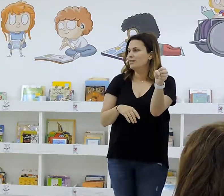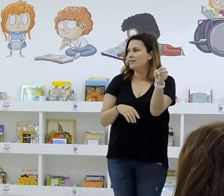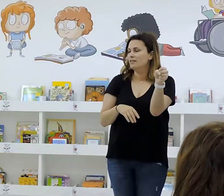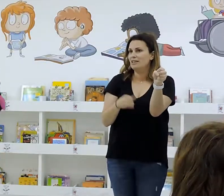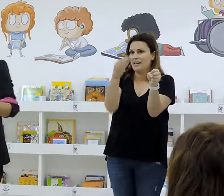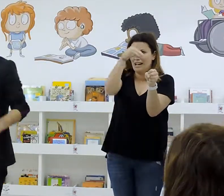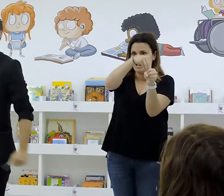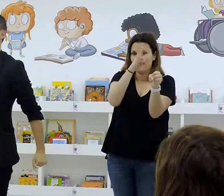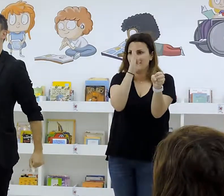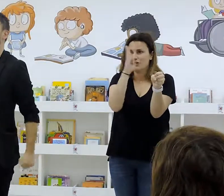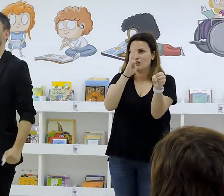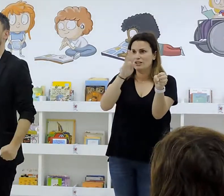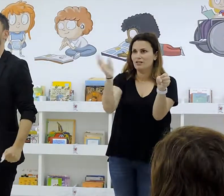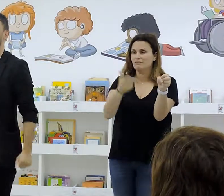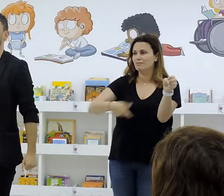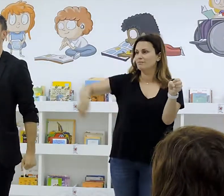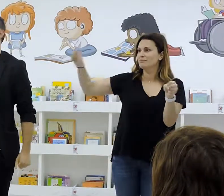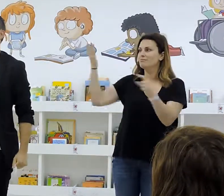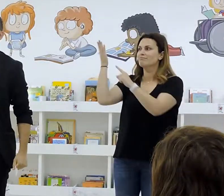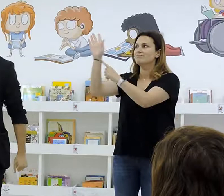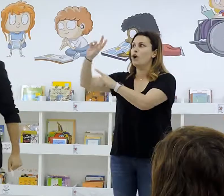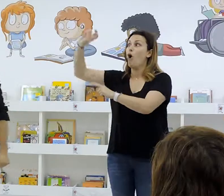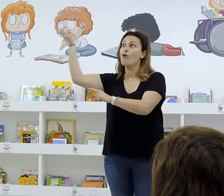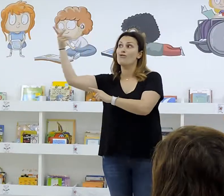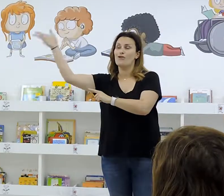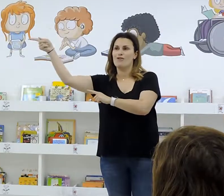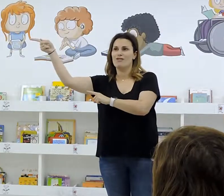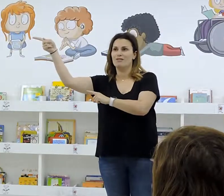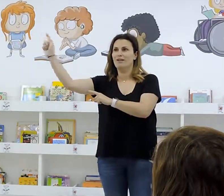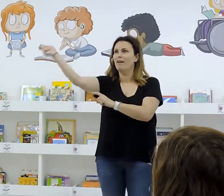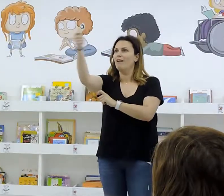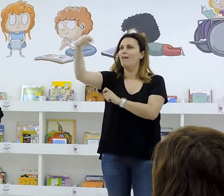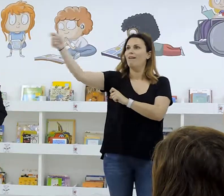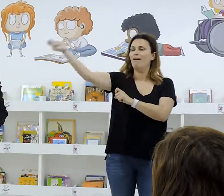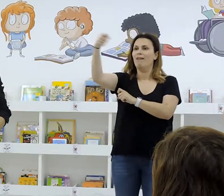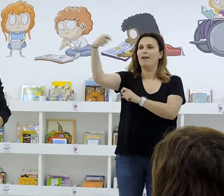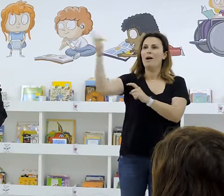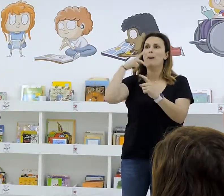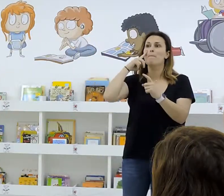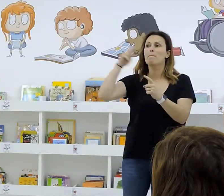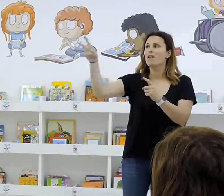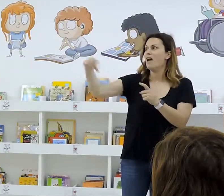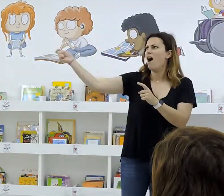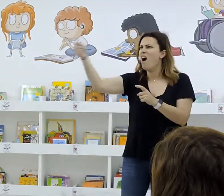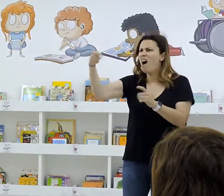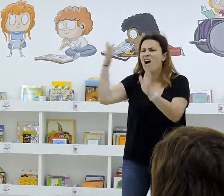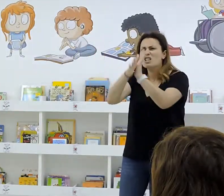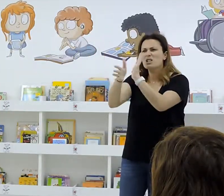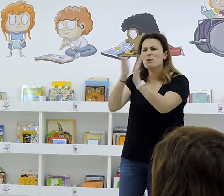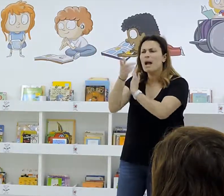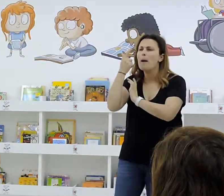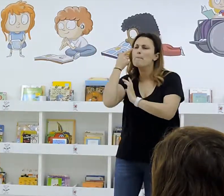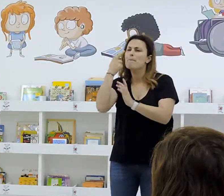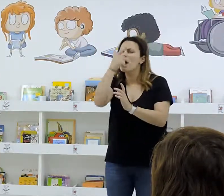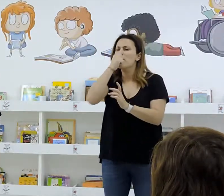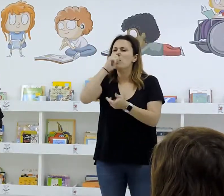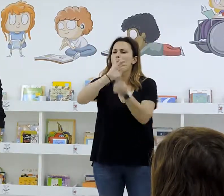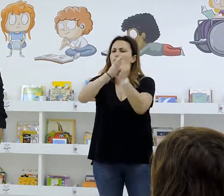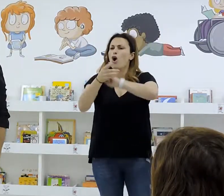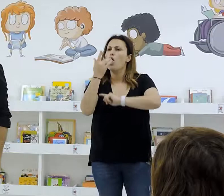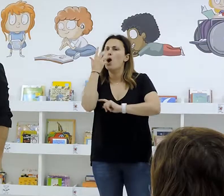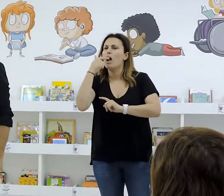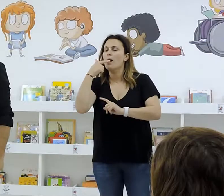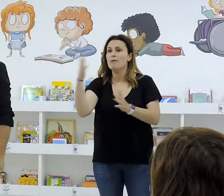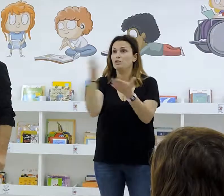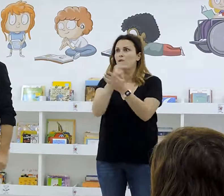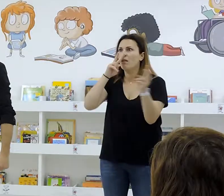lo escondéis aquí y sacáis el otro pañuelo. Si dais a todo el mundo el pañuelo, es decir, voy a hacer el famoso juego del pañuelo que cambia de color. Todo el mundo mirará